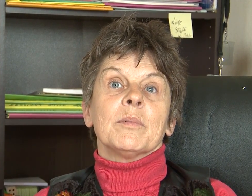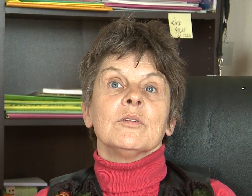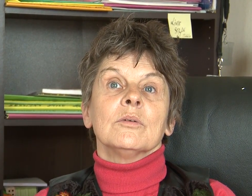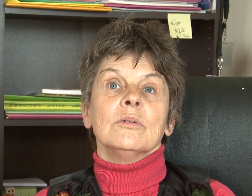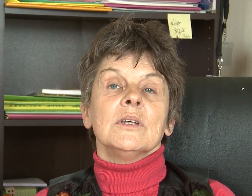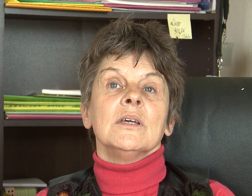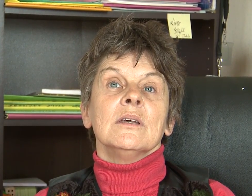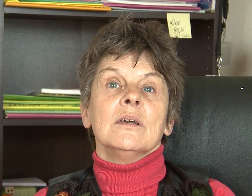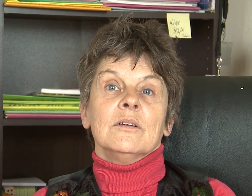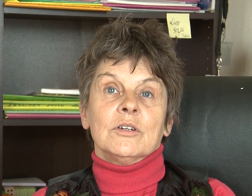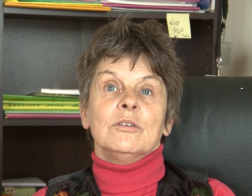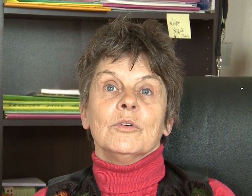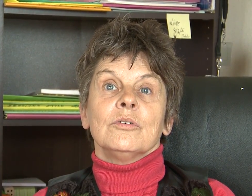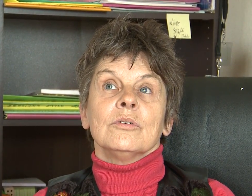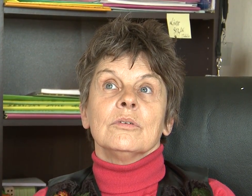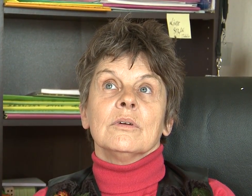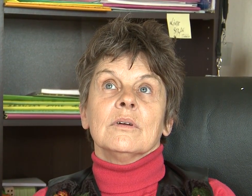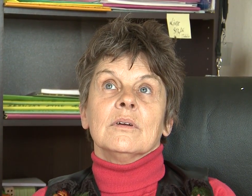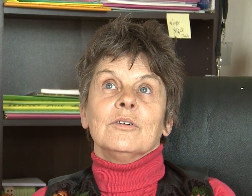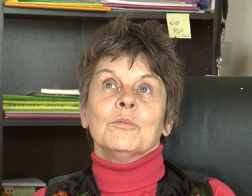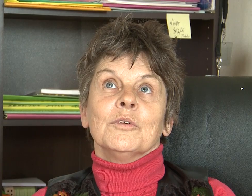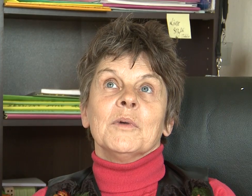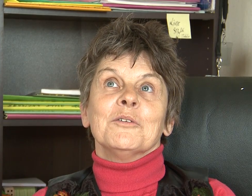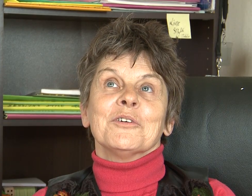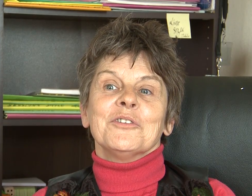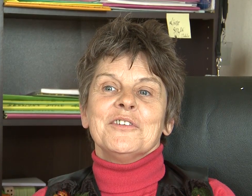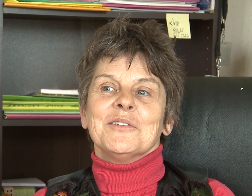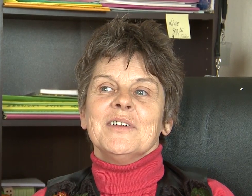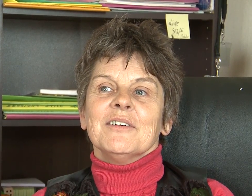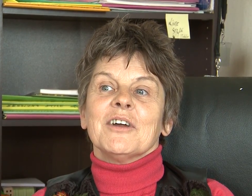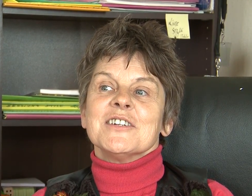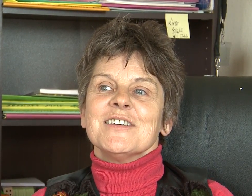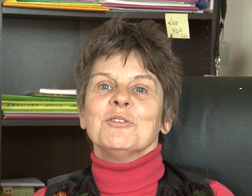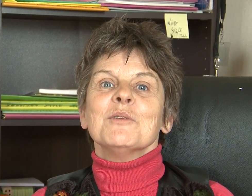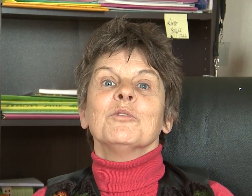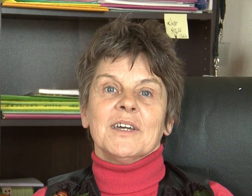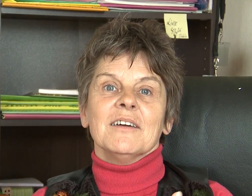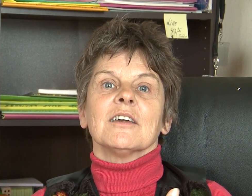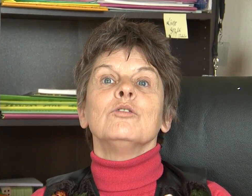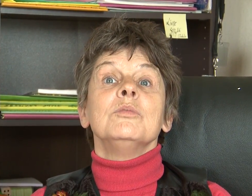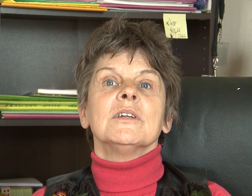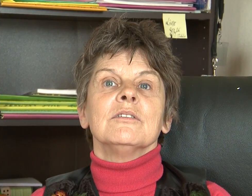prises en compte, et effectivement je montre dans ma conférence gesticulée, enfin j'essaye de démontrer, très